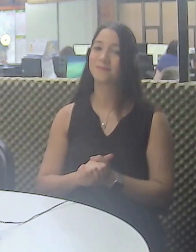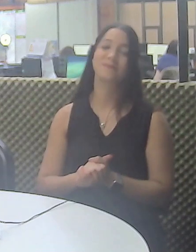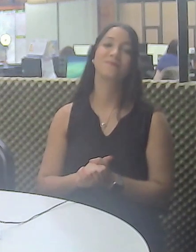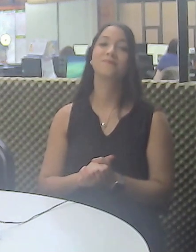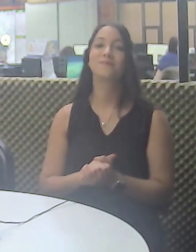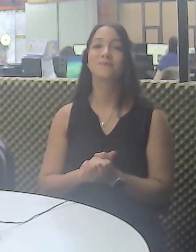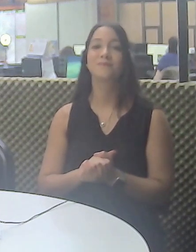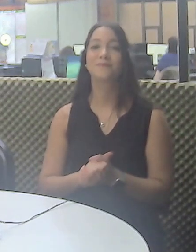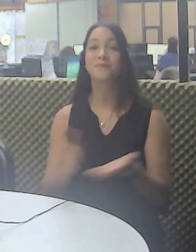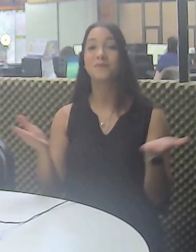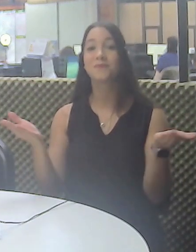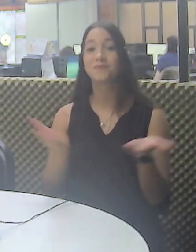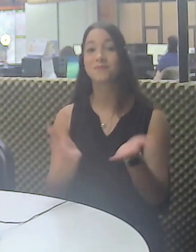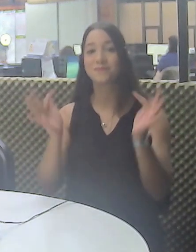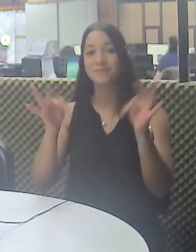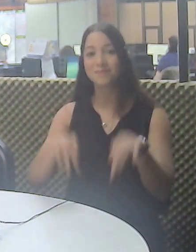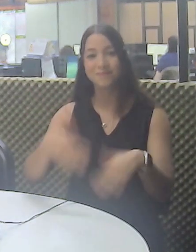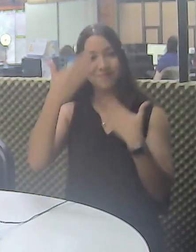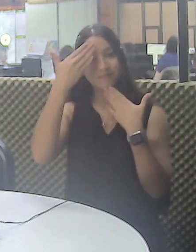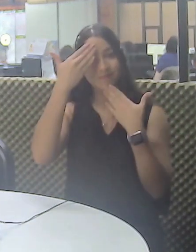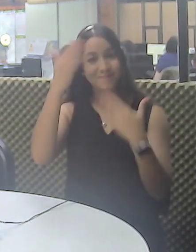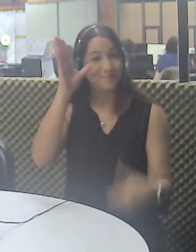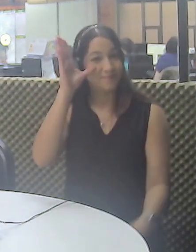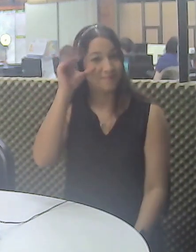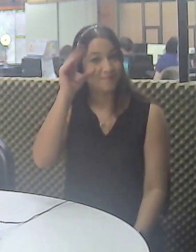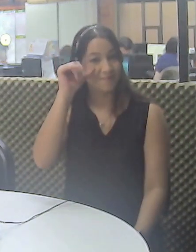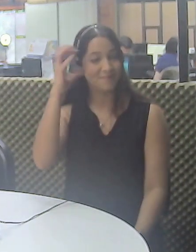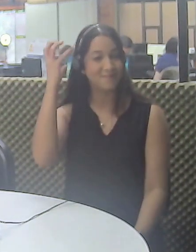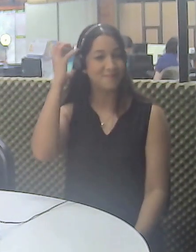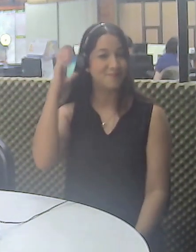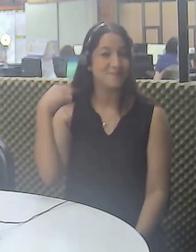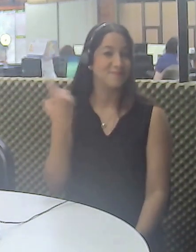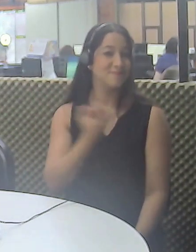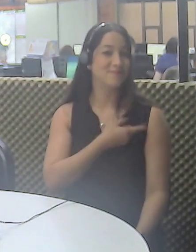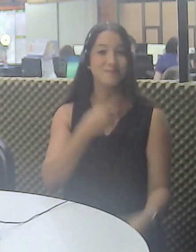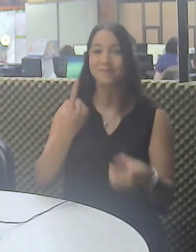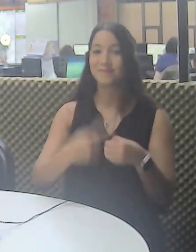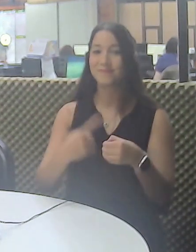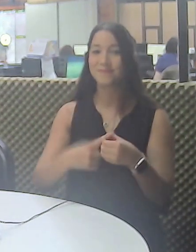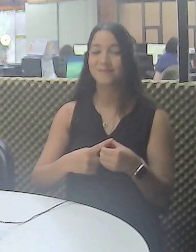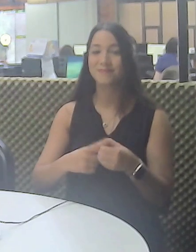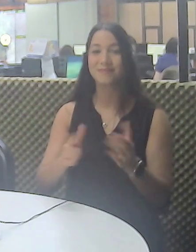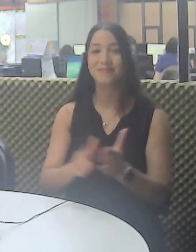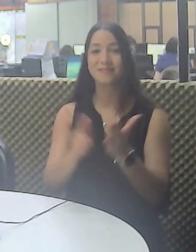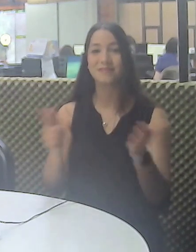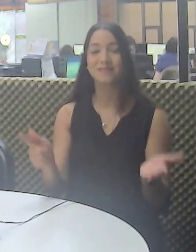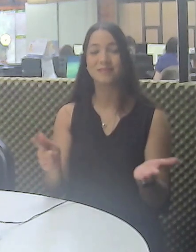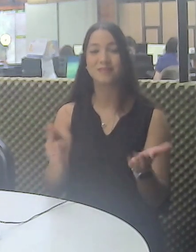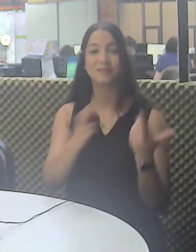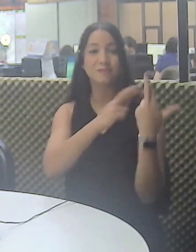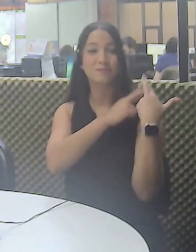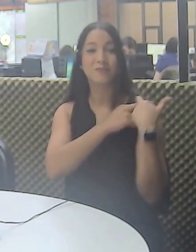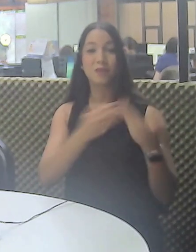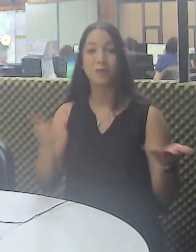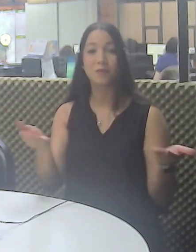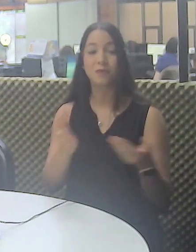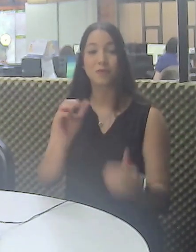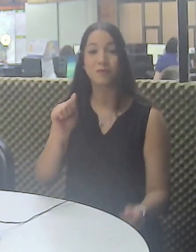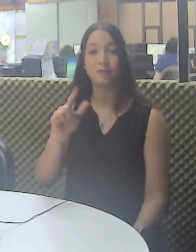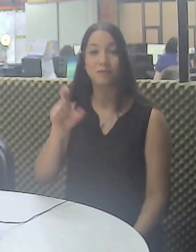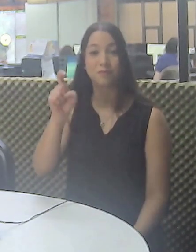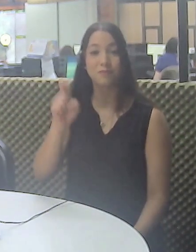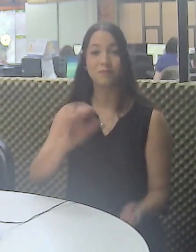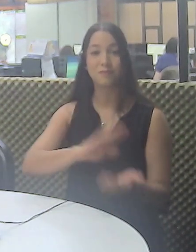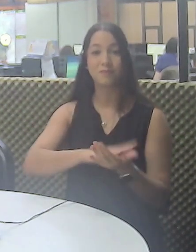notícias. A edição fica por aqui. Muito obrigada pela sua audiência. Essa é a Rádio Nossa Cidade. Jornalista responsável pela edição, Alex